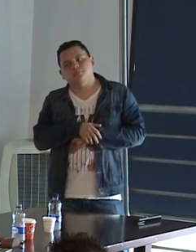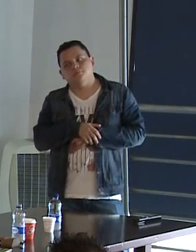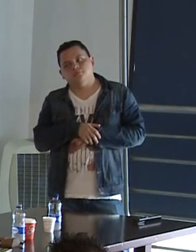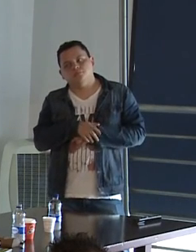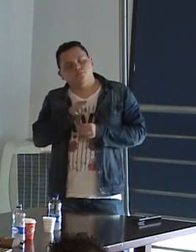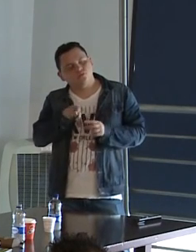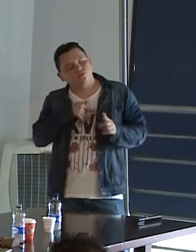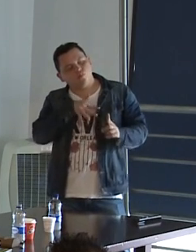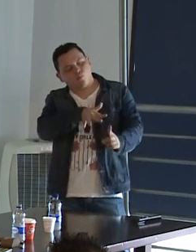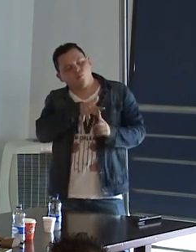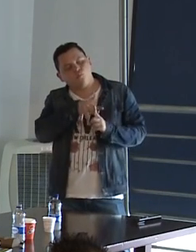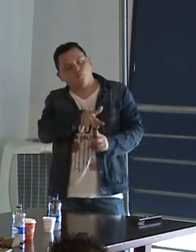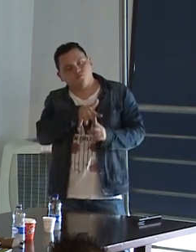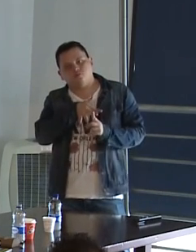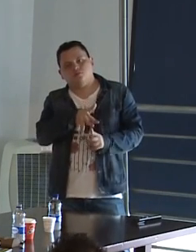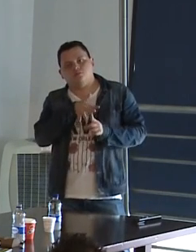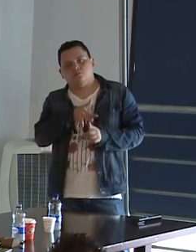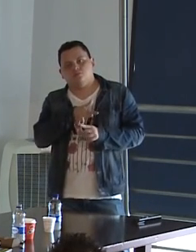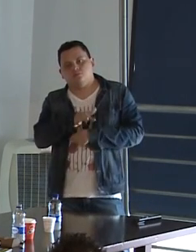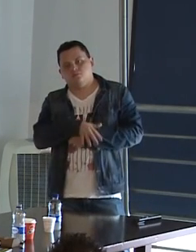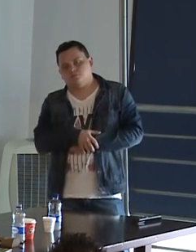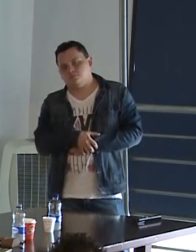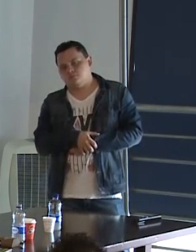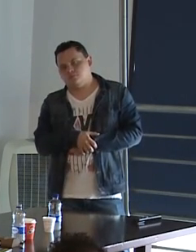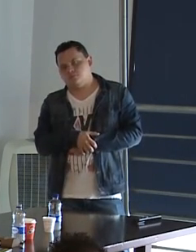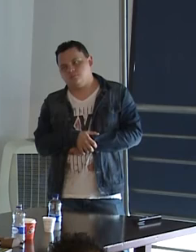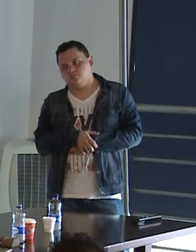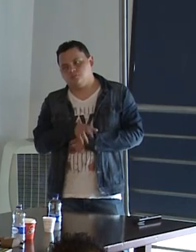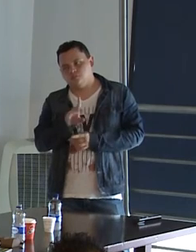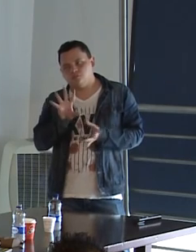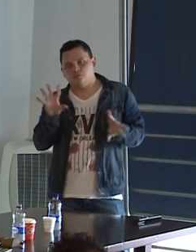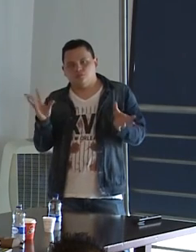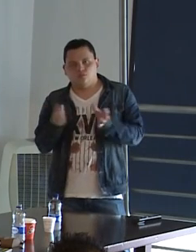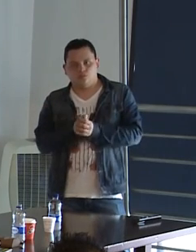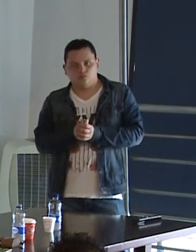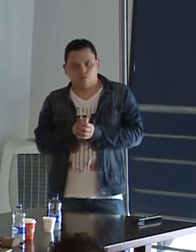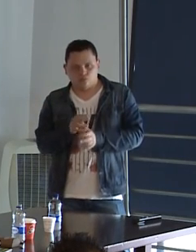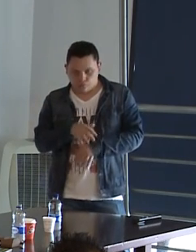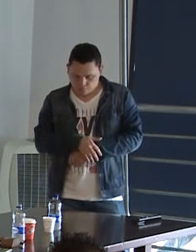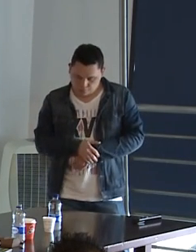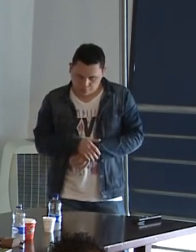de movilización y de inclusión,